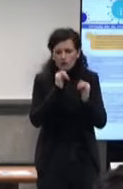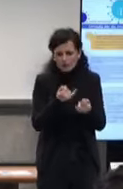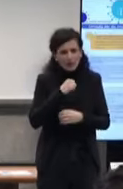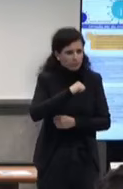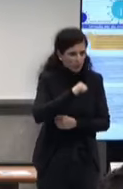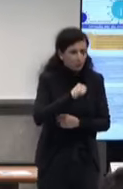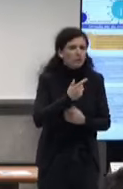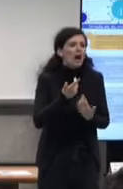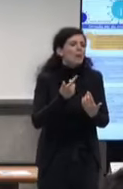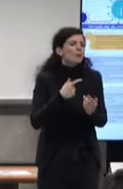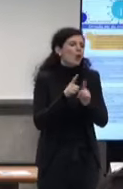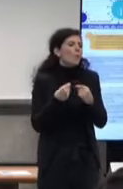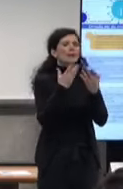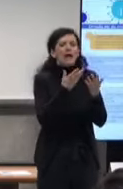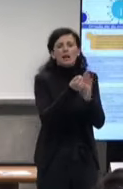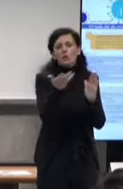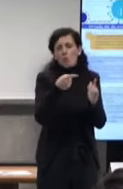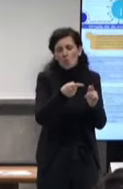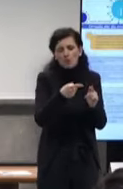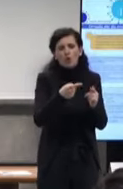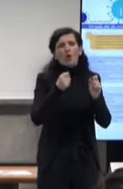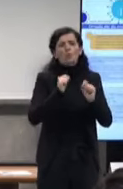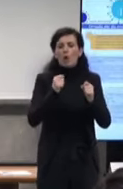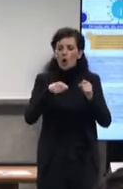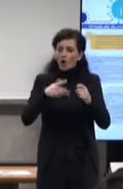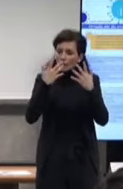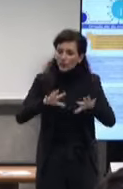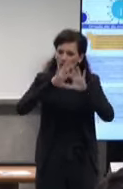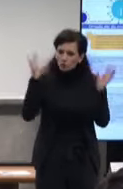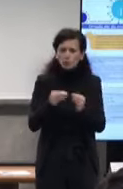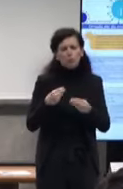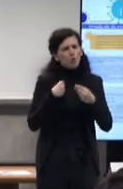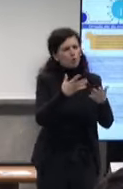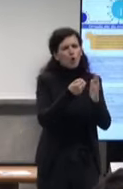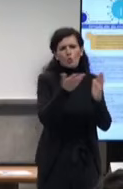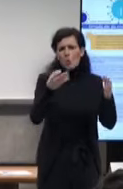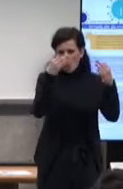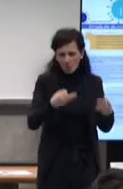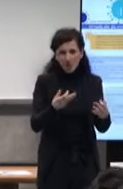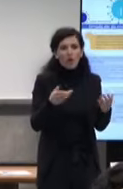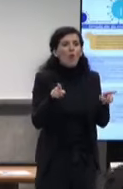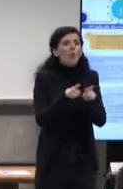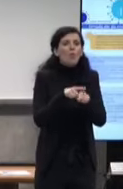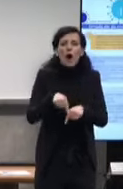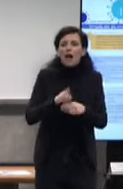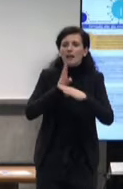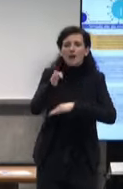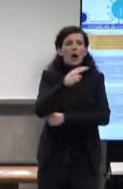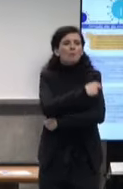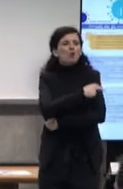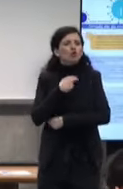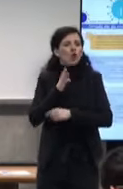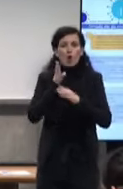finita e così possiamo immaginare anche per altre cose oggi anche l'accesso ai pronti soccorsi è molto limitato se non hai